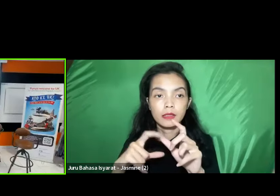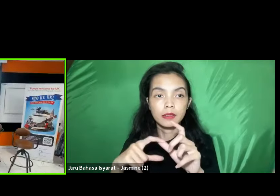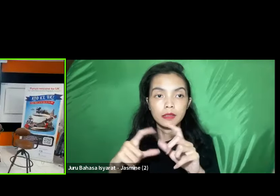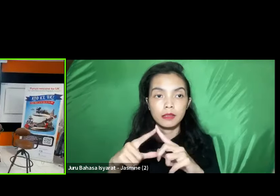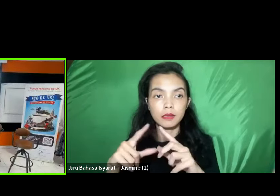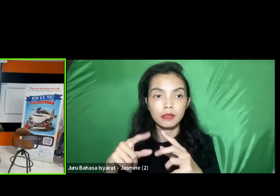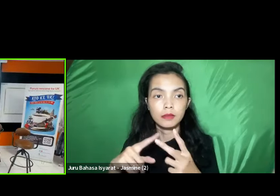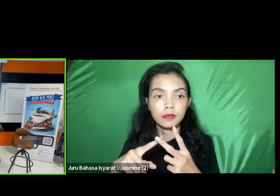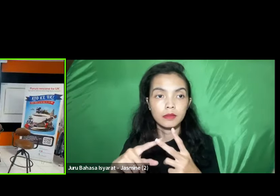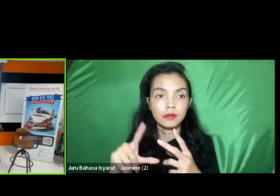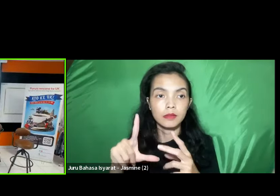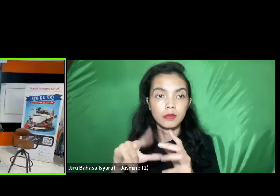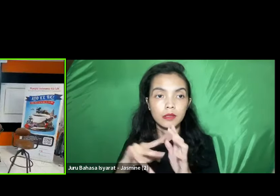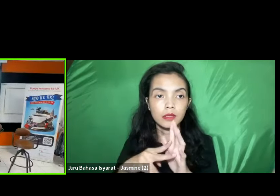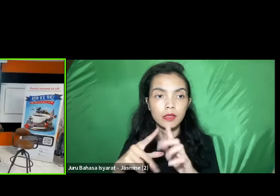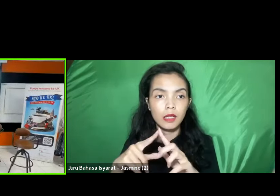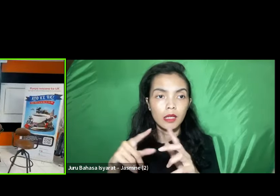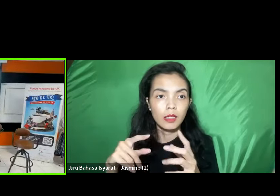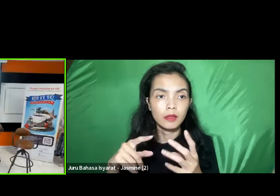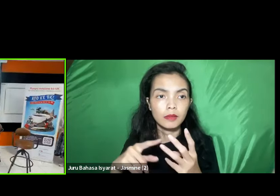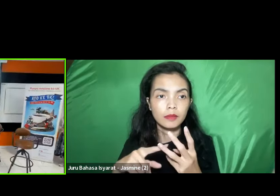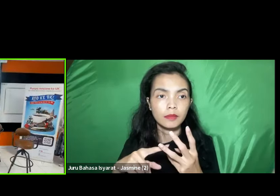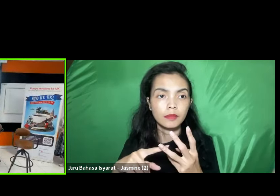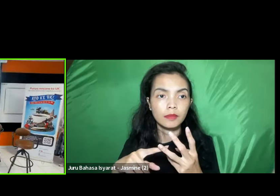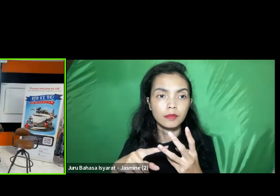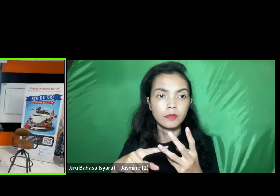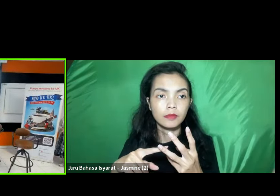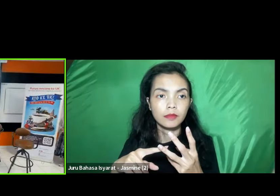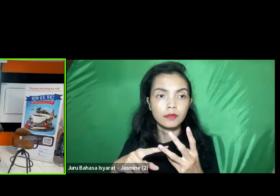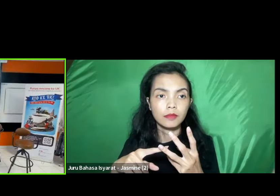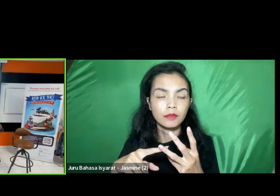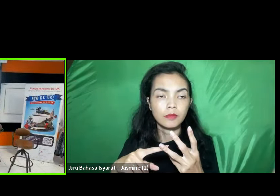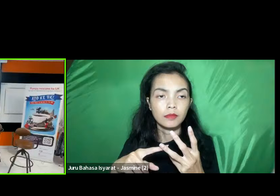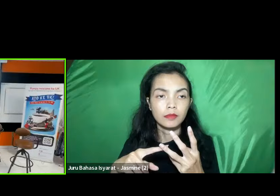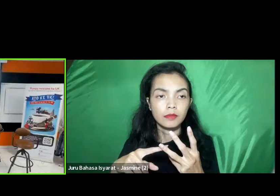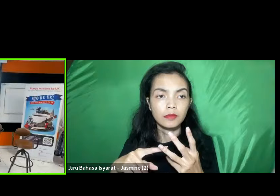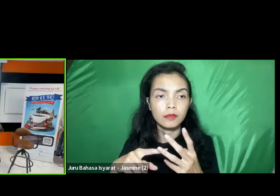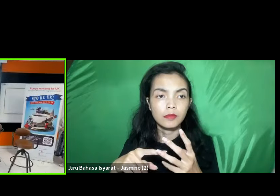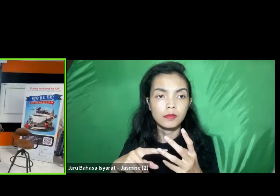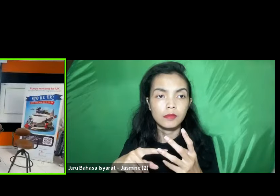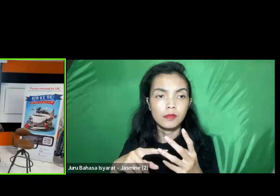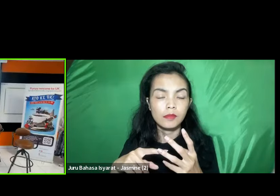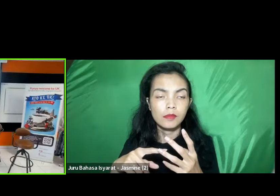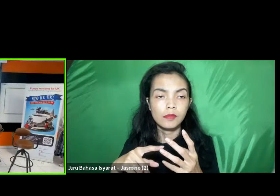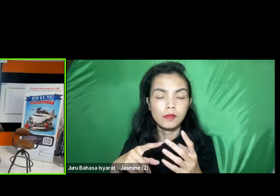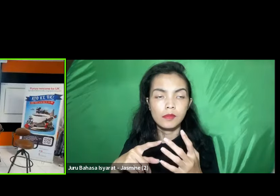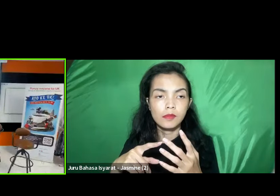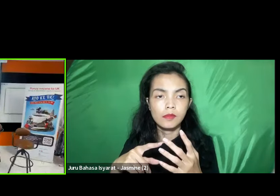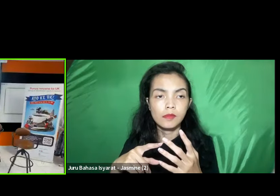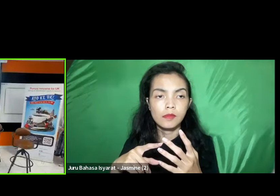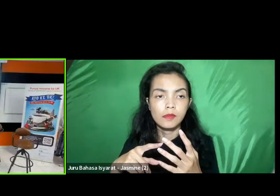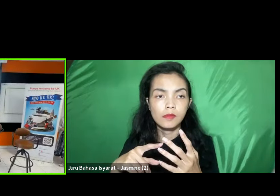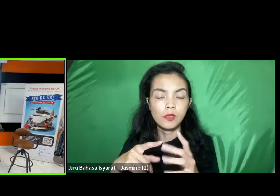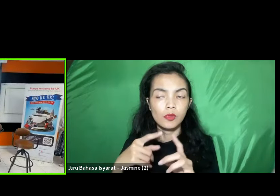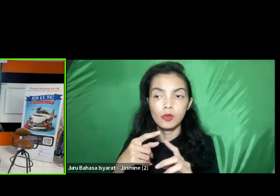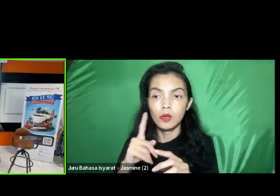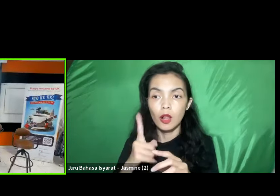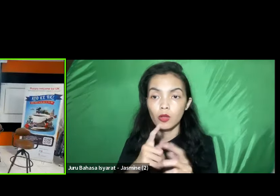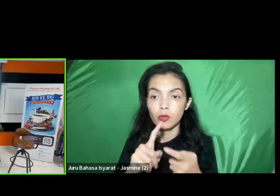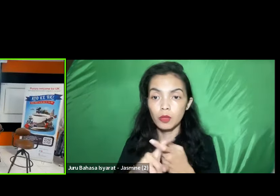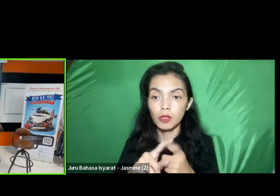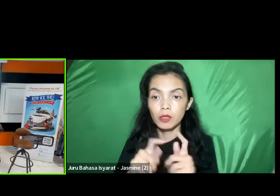ka Rahman gitu ya Eh jadi itu memang salah satunya adalah kita mau untuk teman-teman e apply chening itu